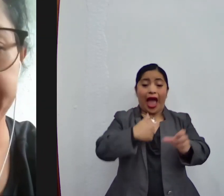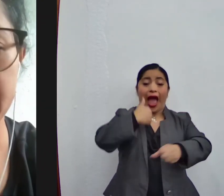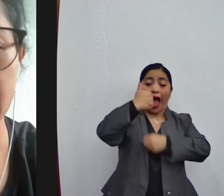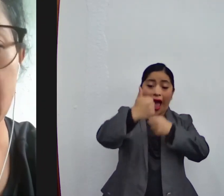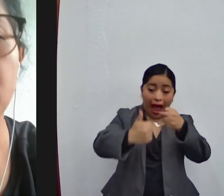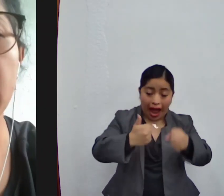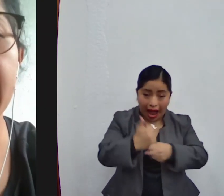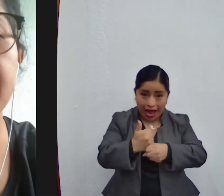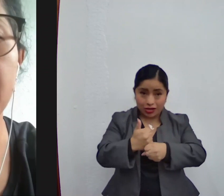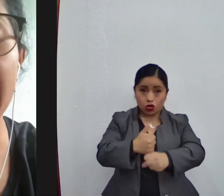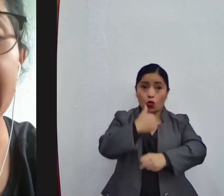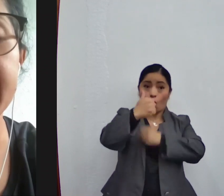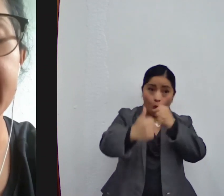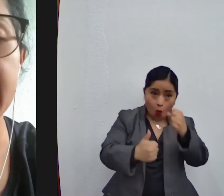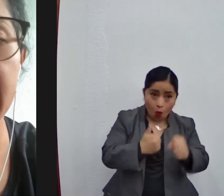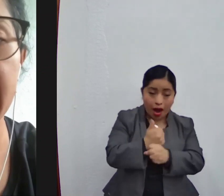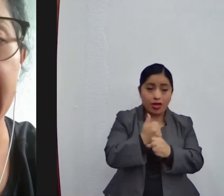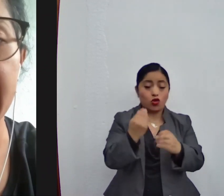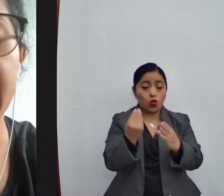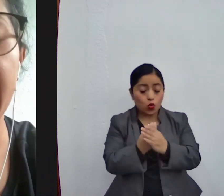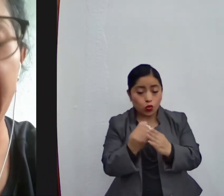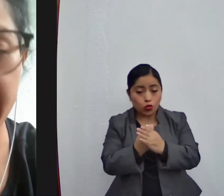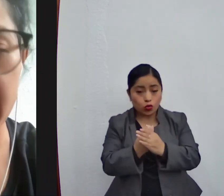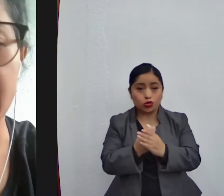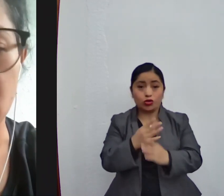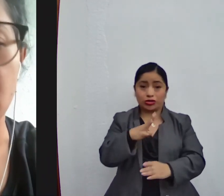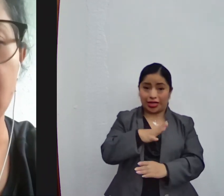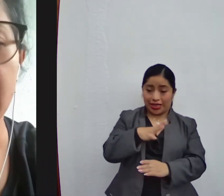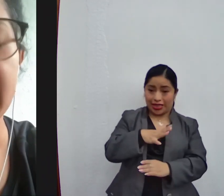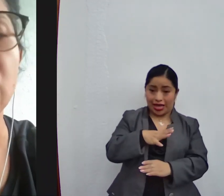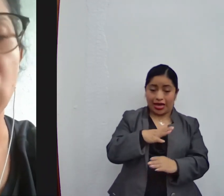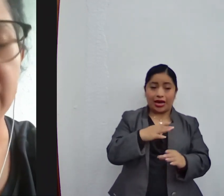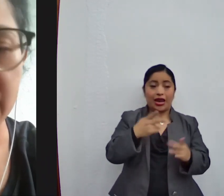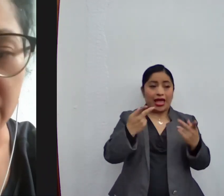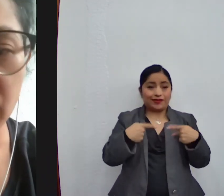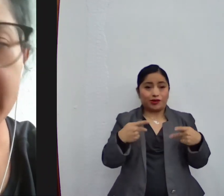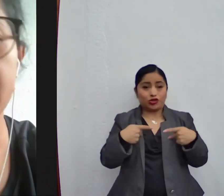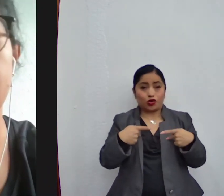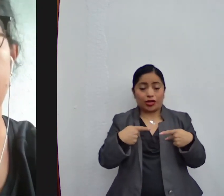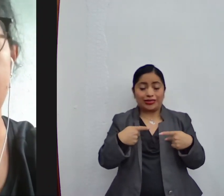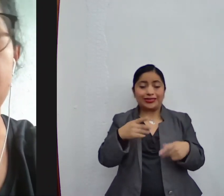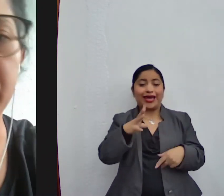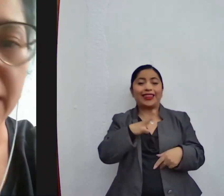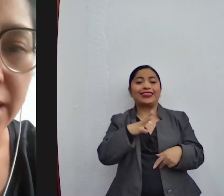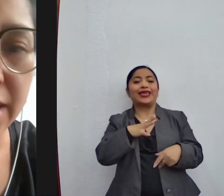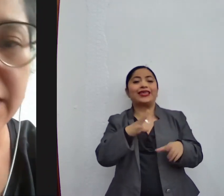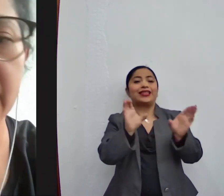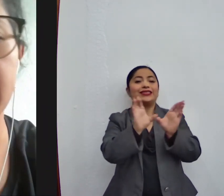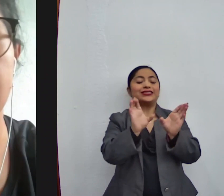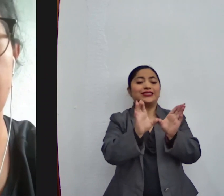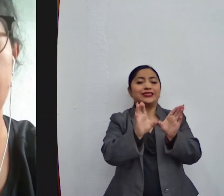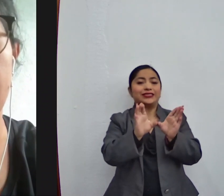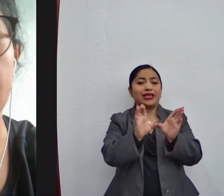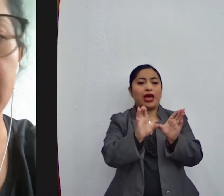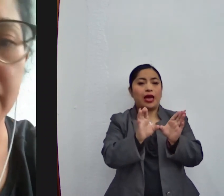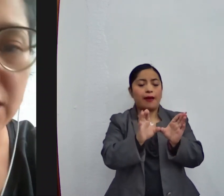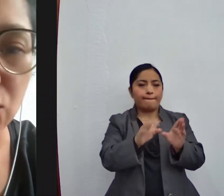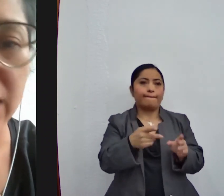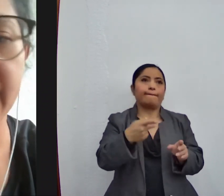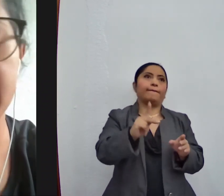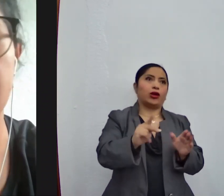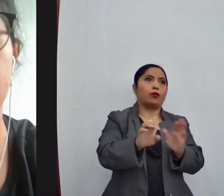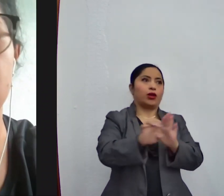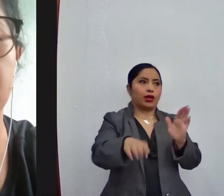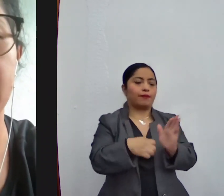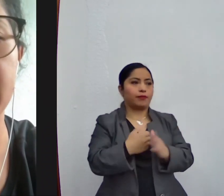¿por qué? ¿Por qué las familias tienen que cada año solicitar una cita, esperar a que se les atienda, llevar a